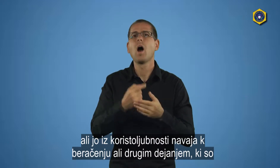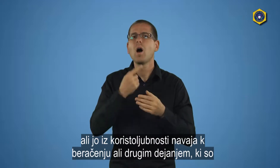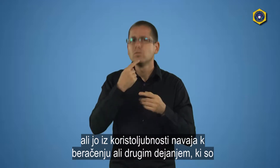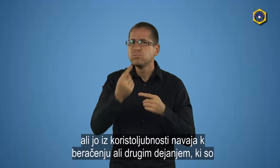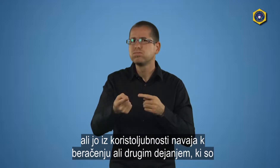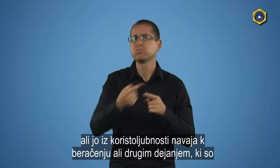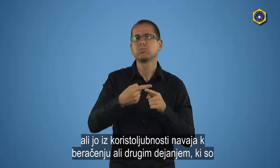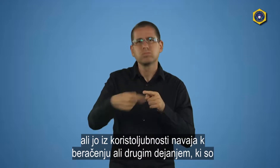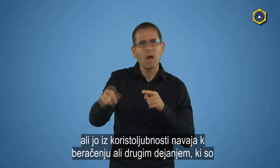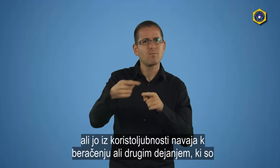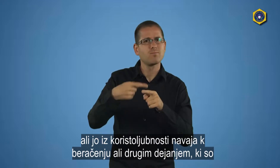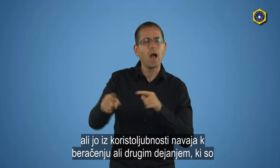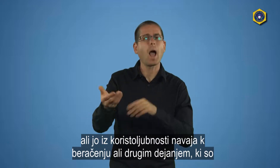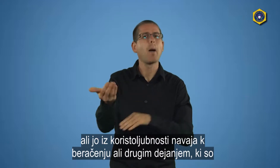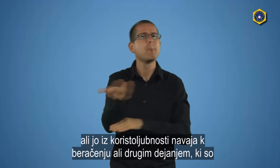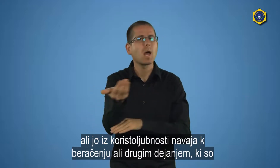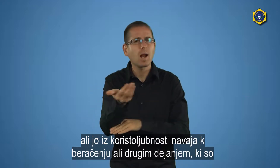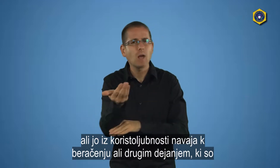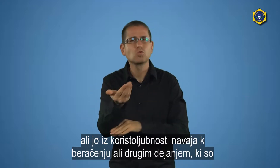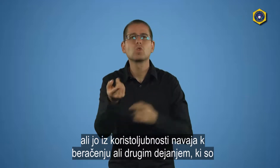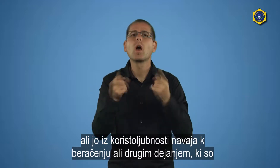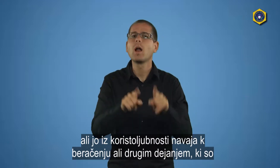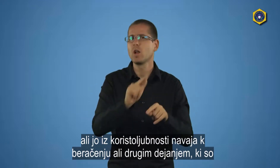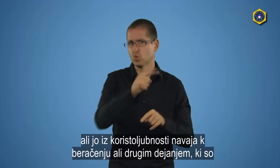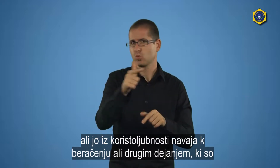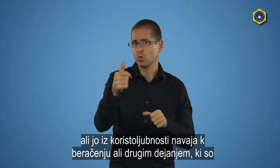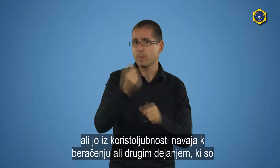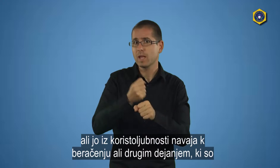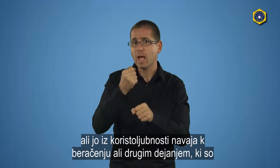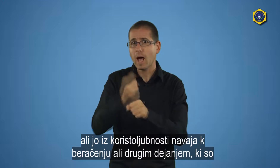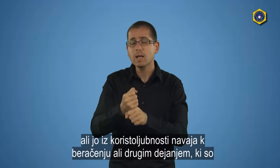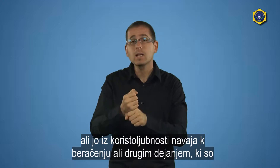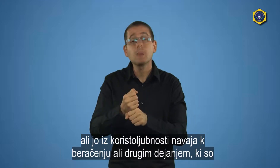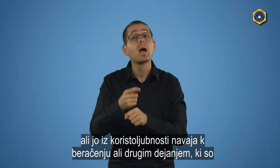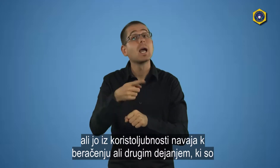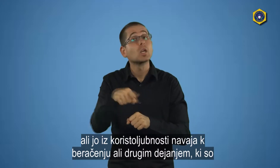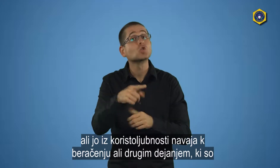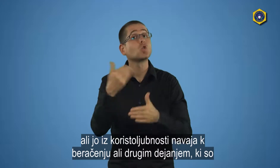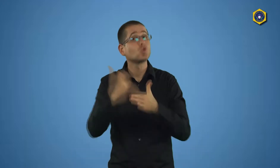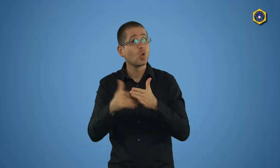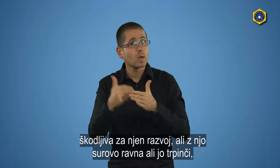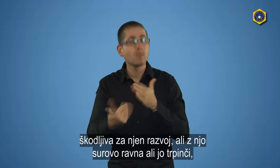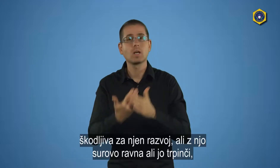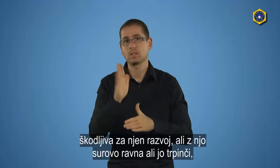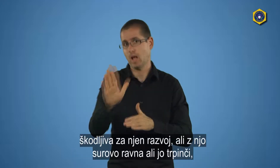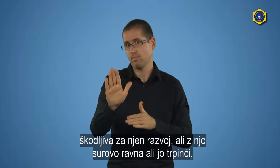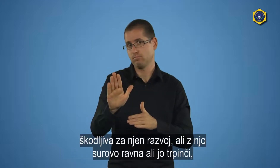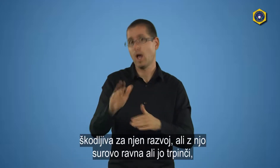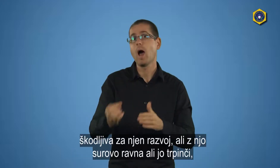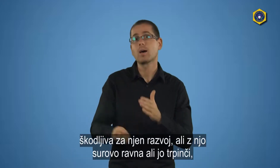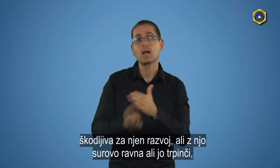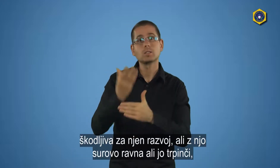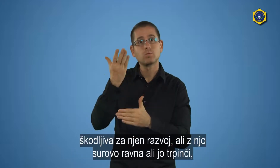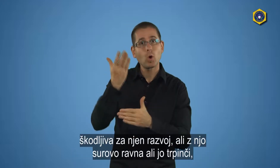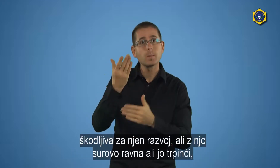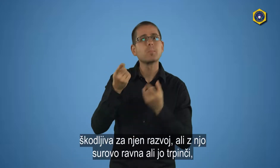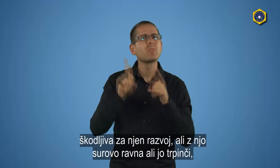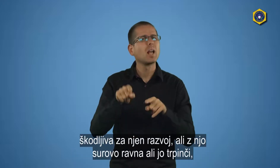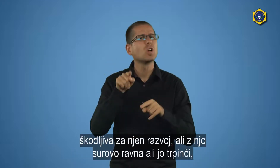ali drugim dejanjem, ki so škodljiva za njen razvoj, ali z njo surovo ravna ali jo trpinči, se kaznuje z zaporom